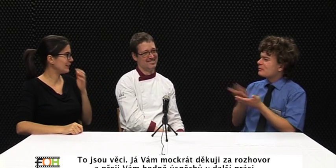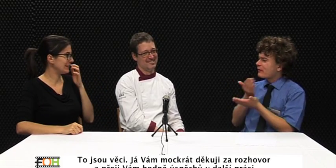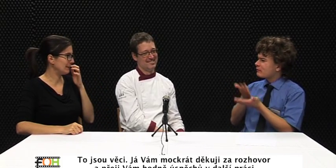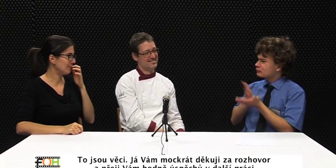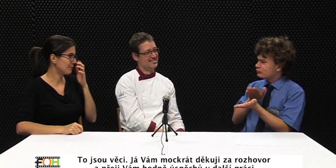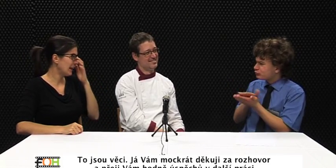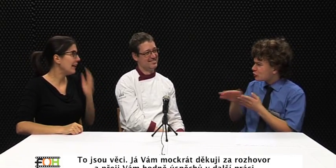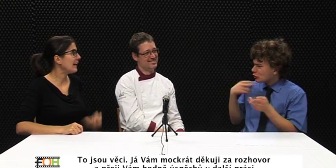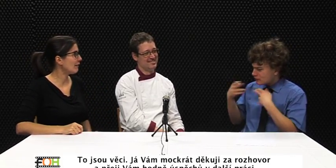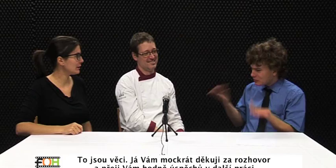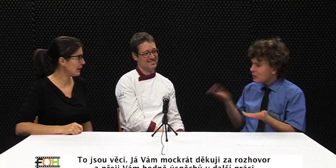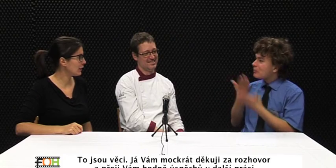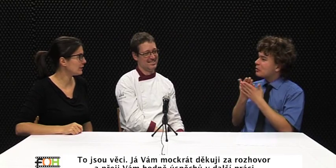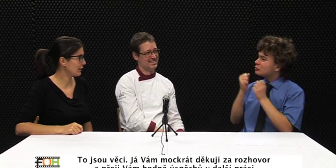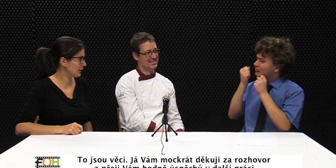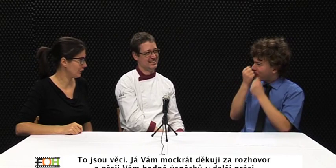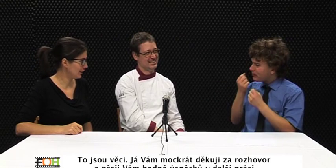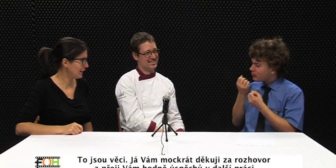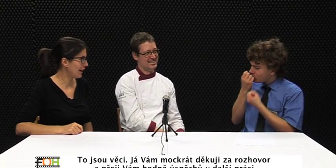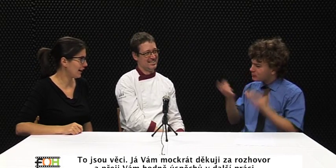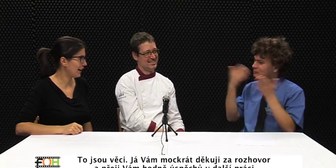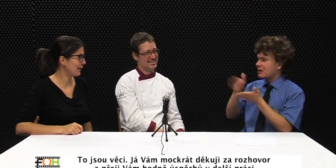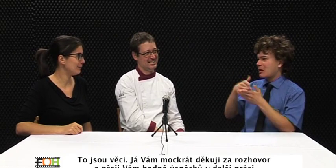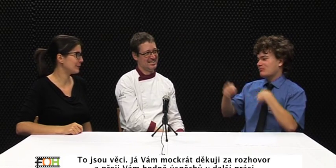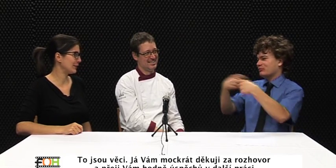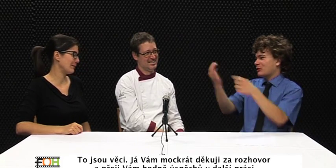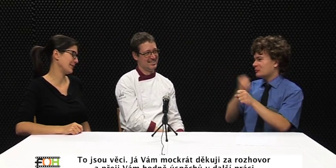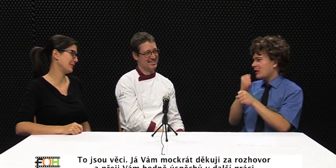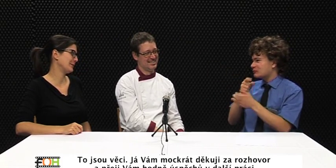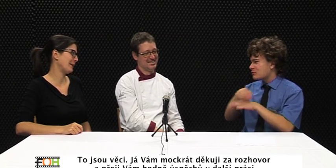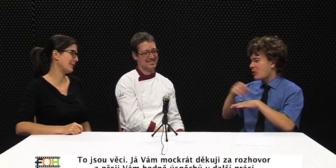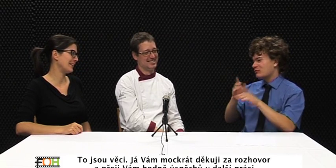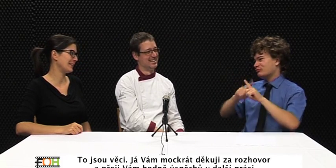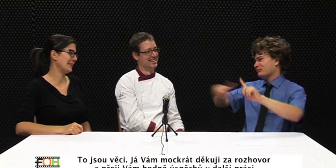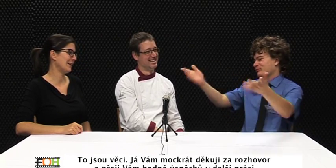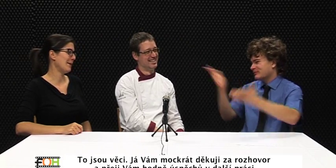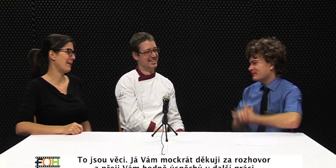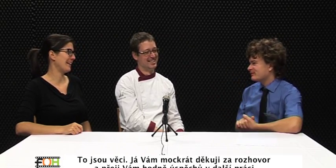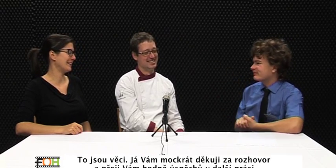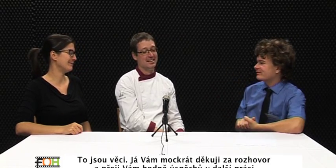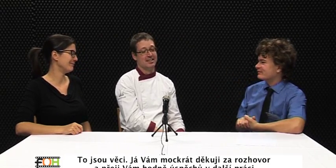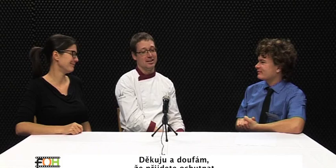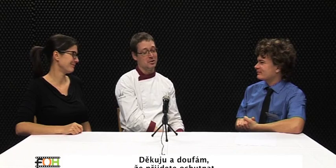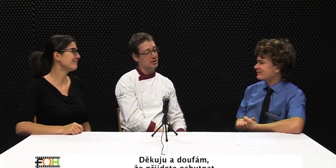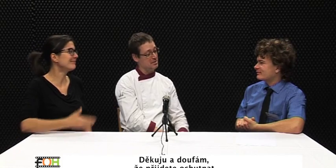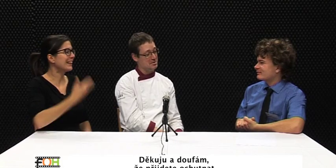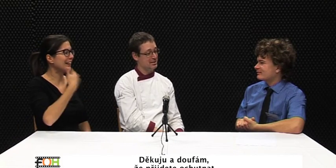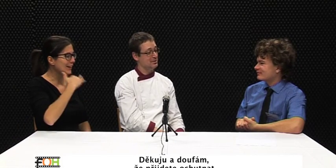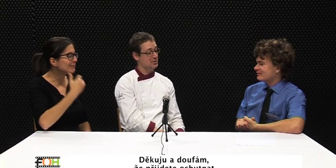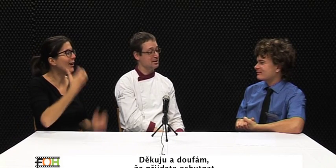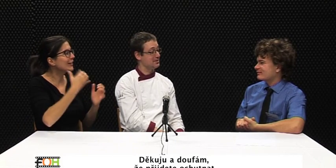To jsou věci. Já vám moc krát děkuji za rozhovor a přeju vám hodně úspěchů v další práci.